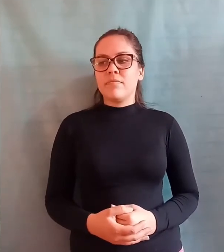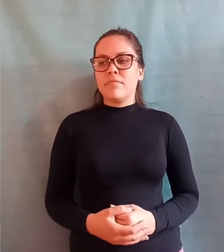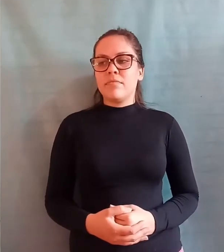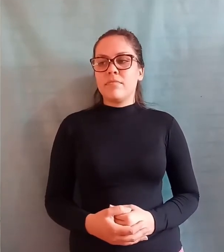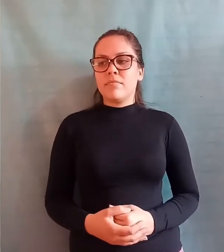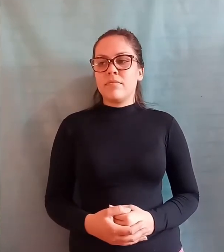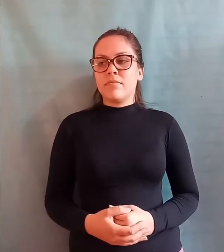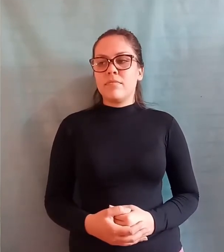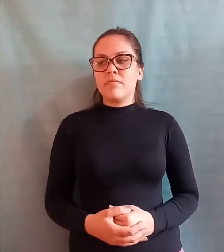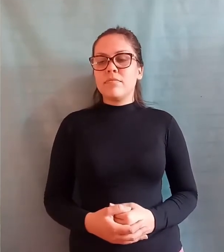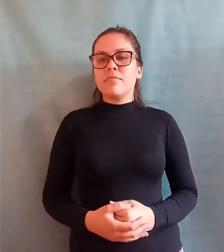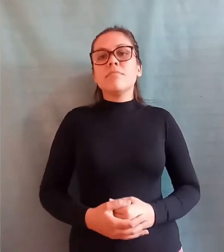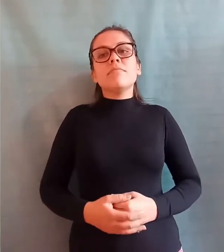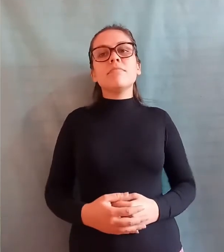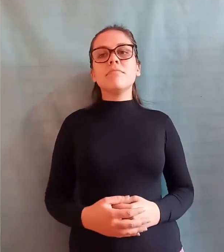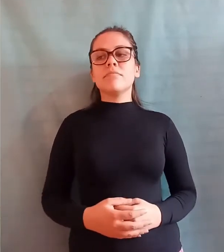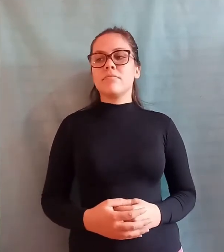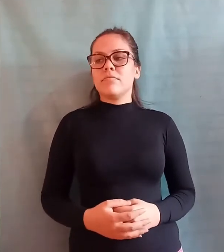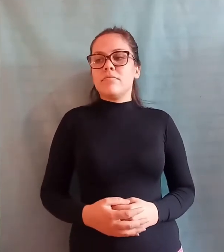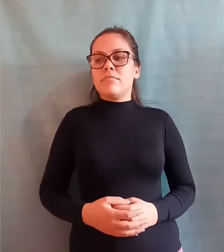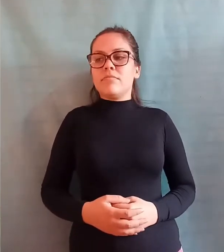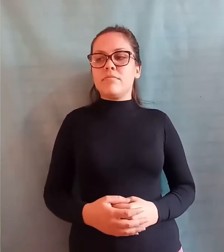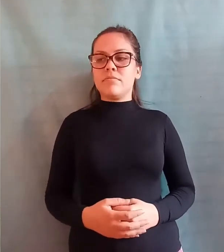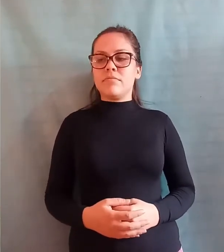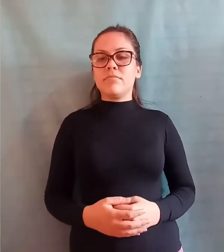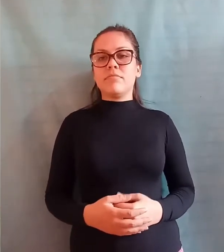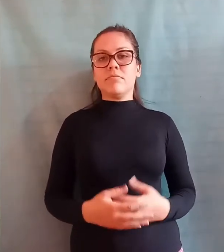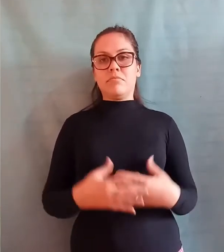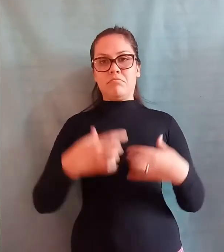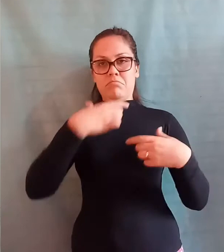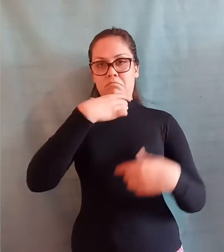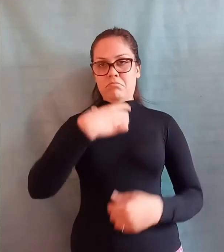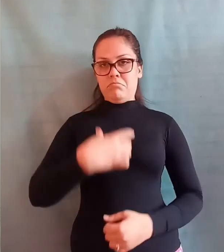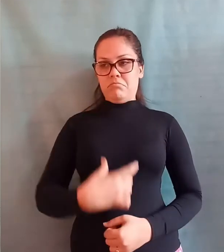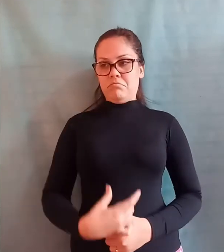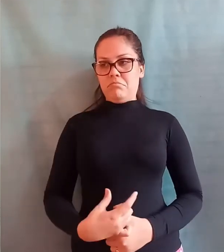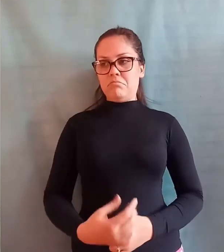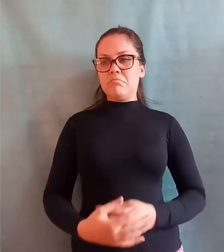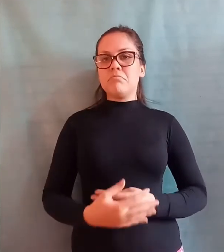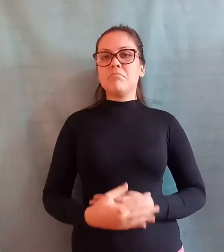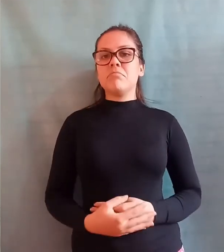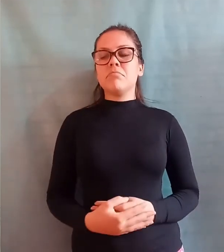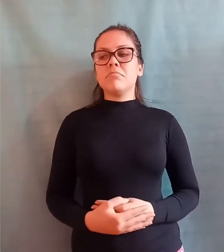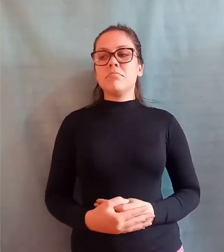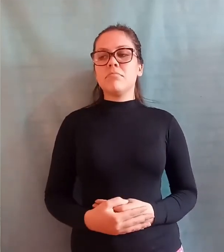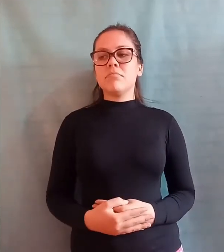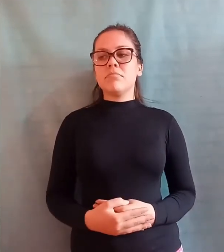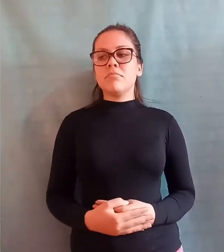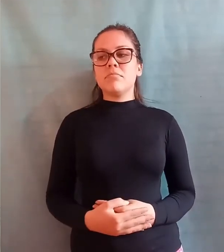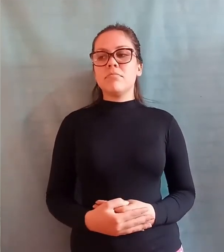Né? Aqui, organizar a postura.